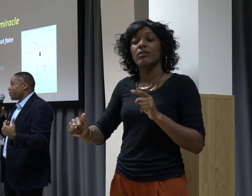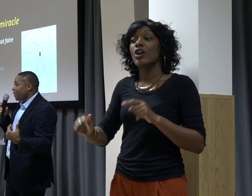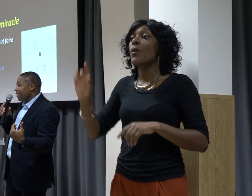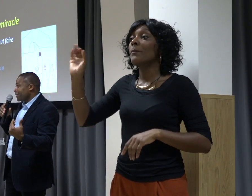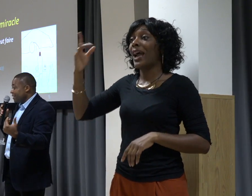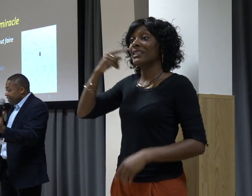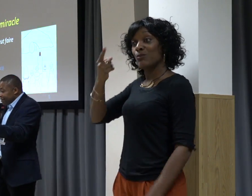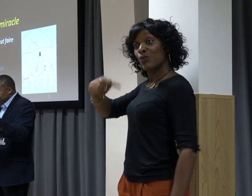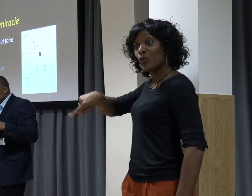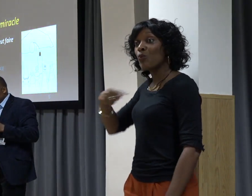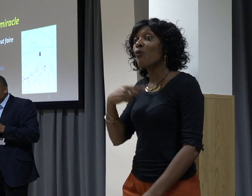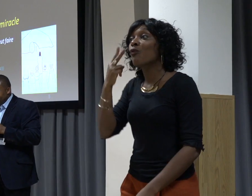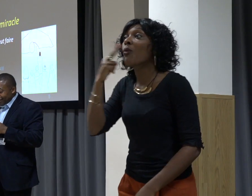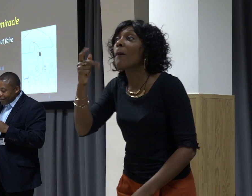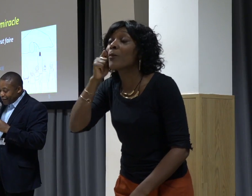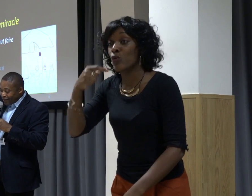nous.